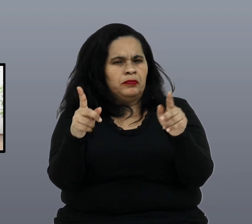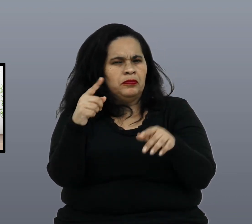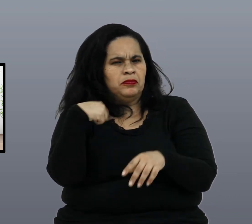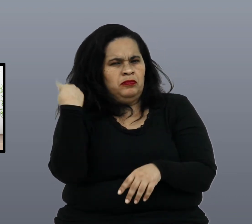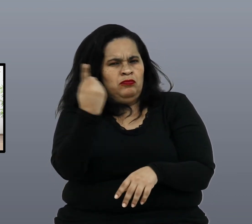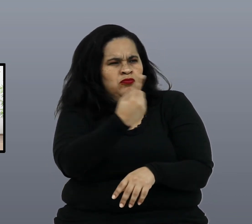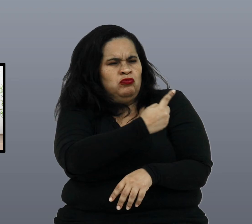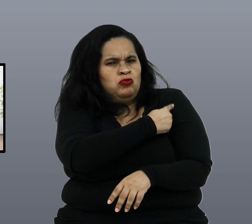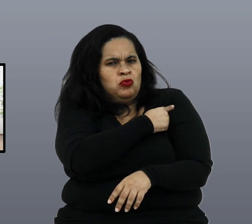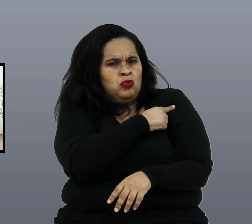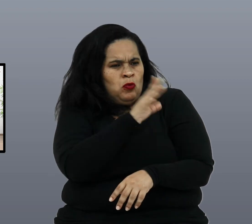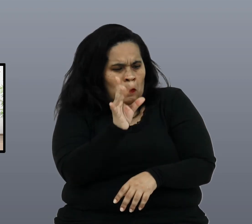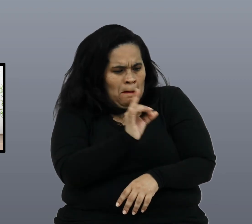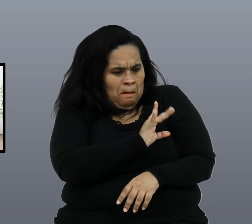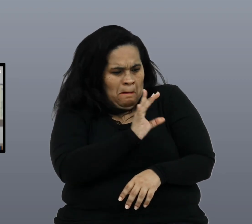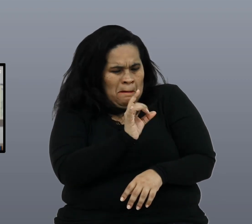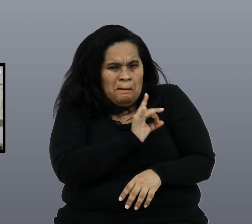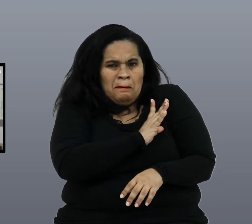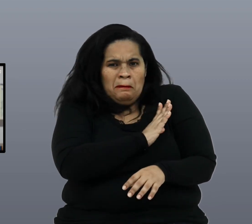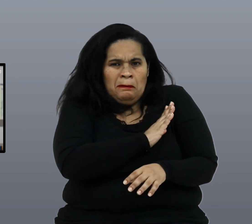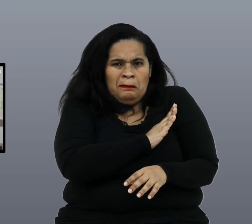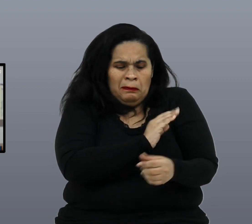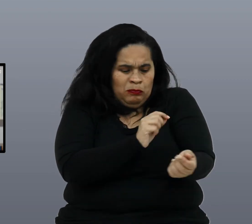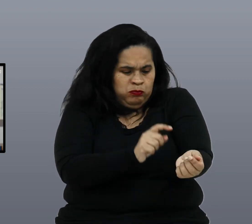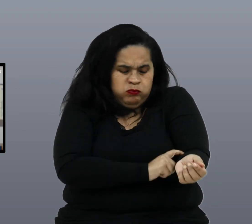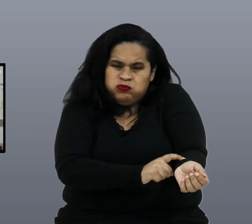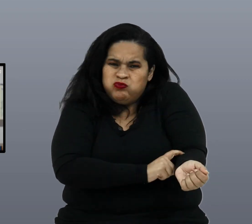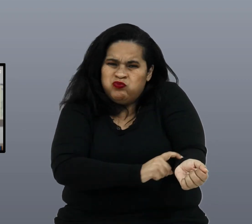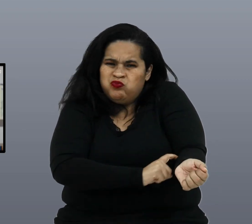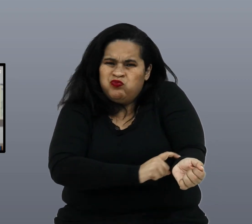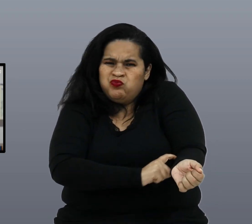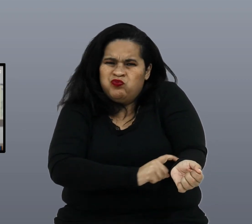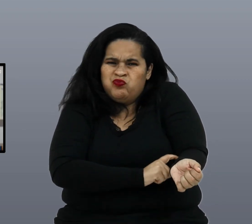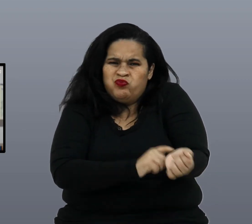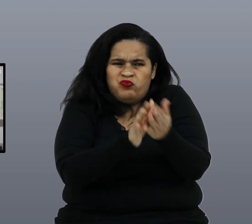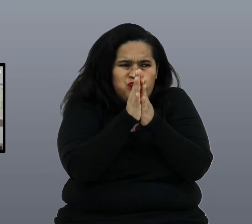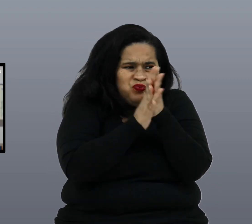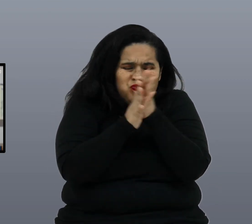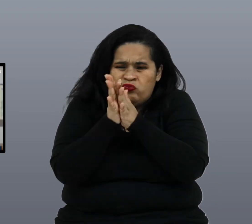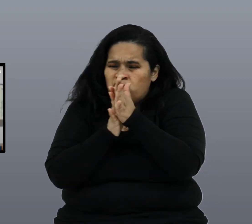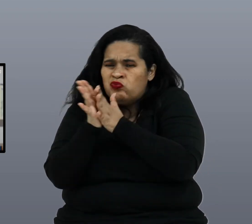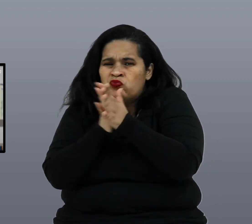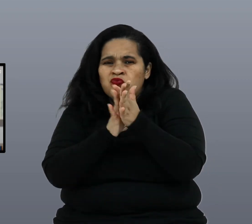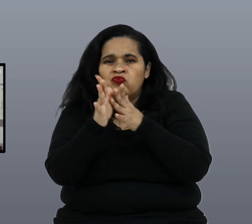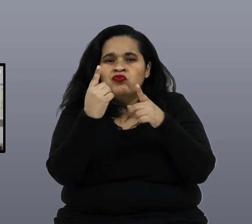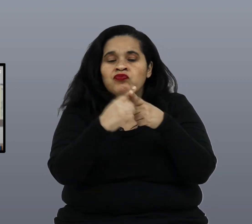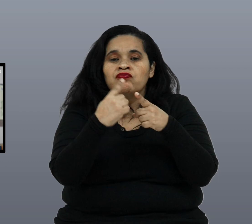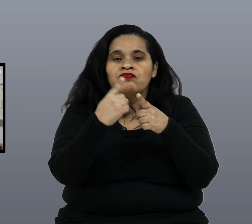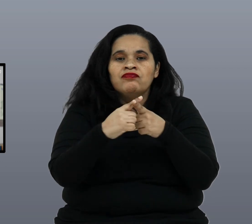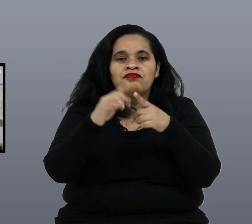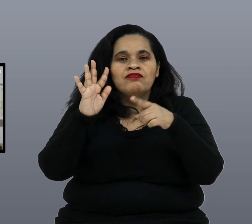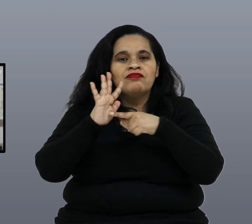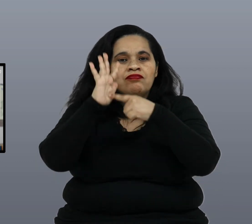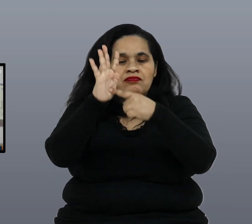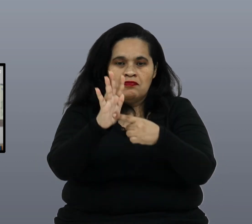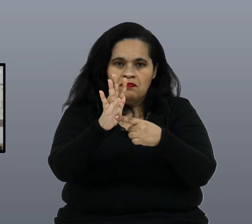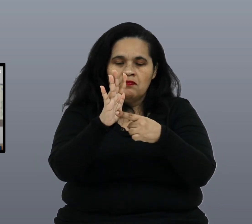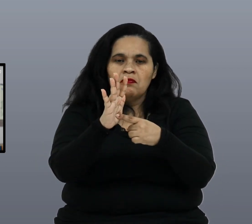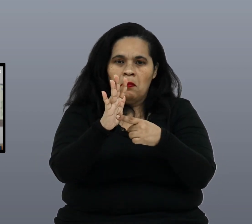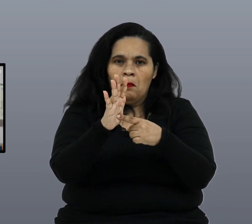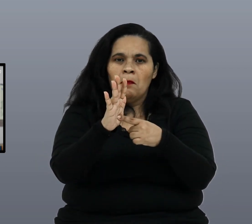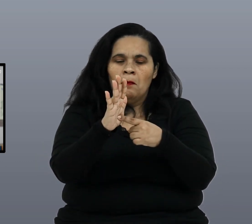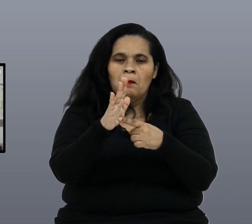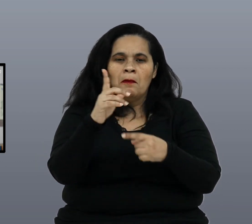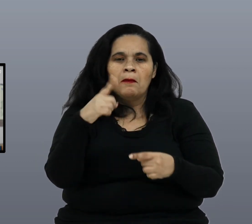deixar apavorados, desesperados. Tanto um livro quanto o outro, ele tem como propósito